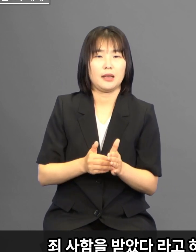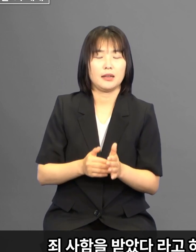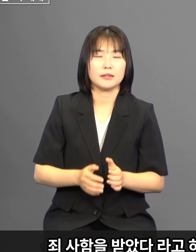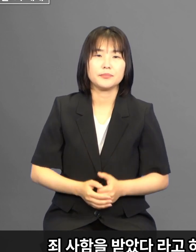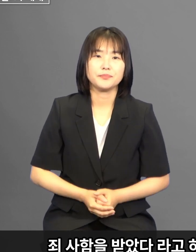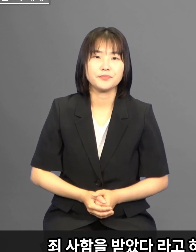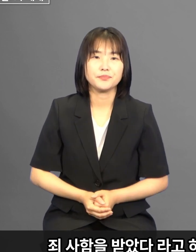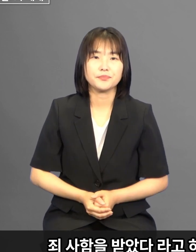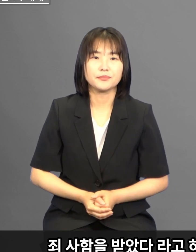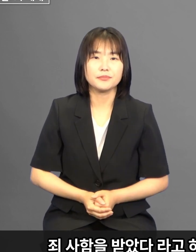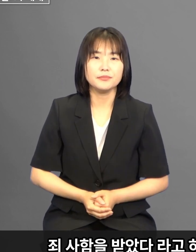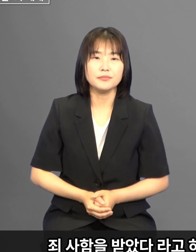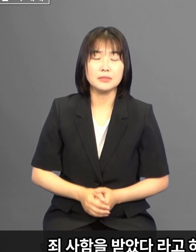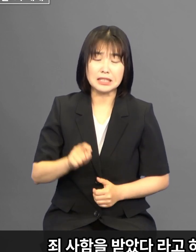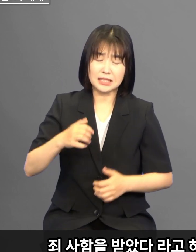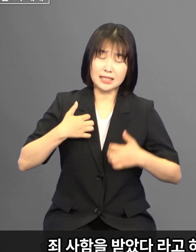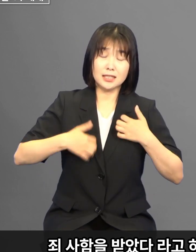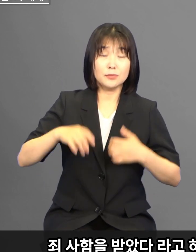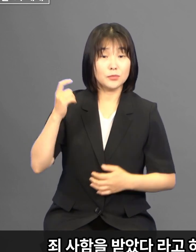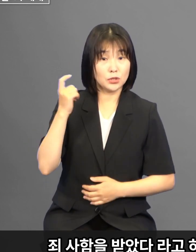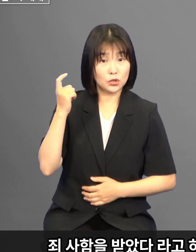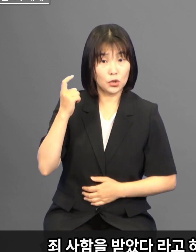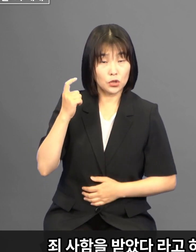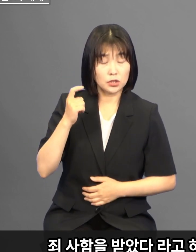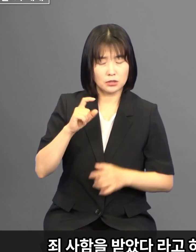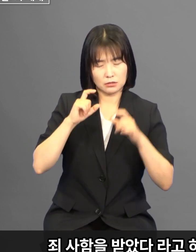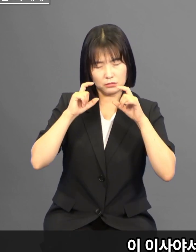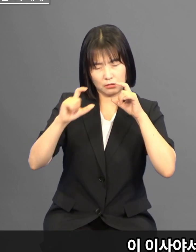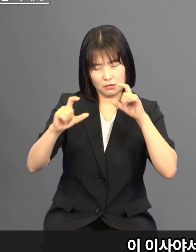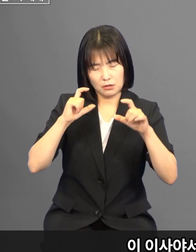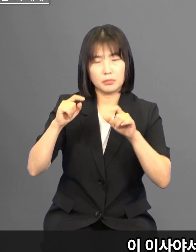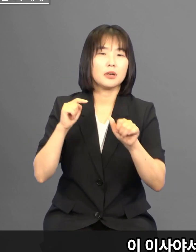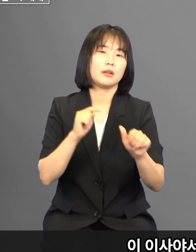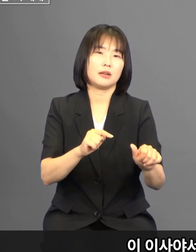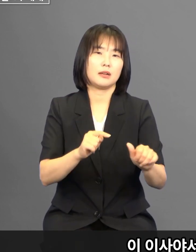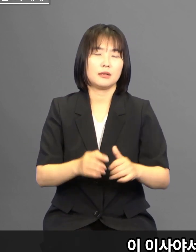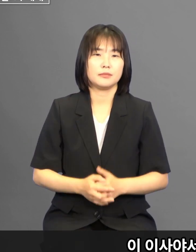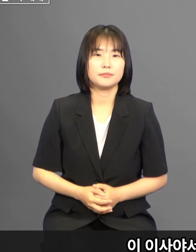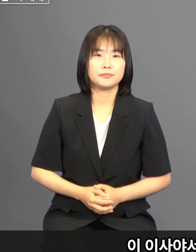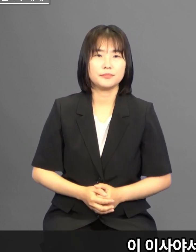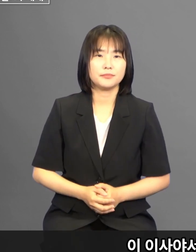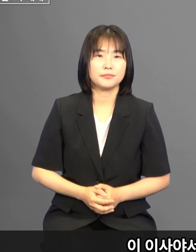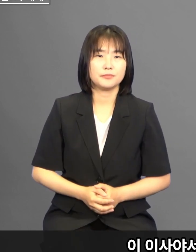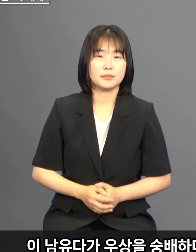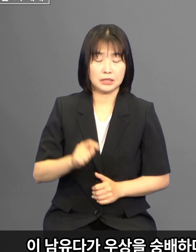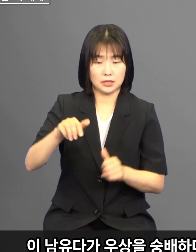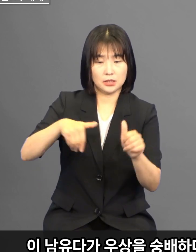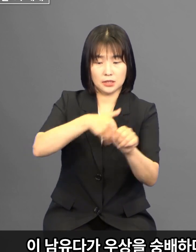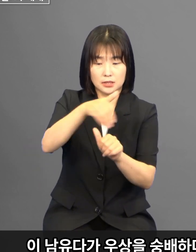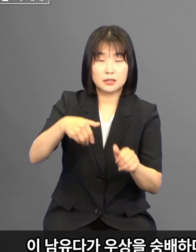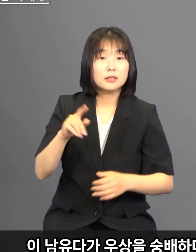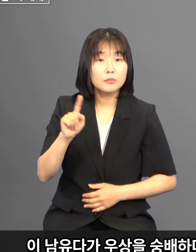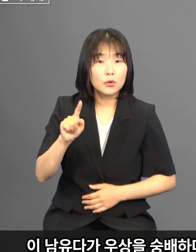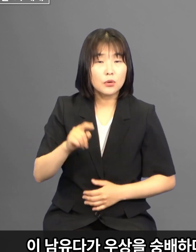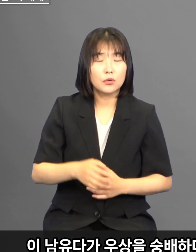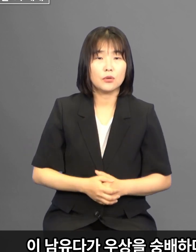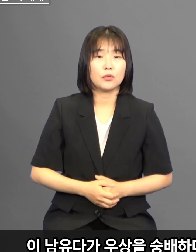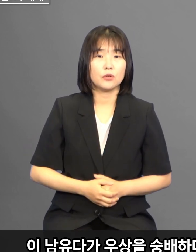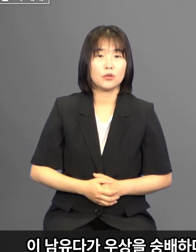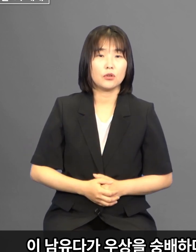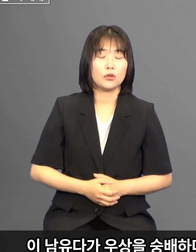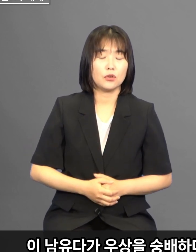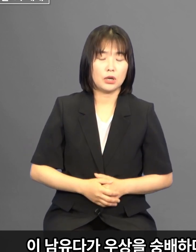사함을 받았다라고 하는 기쁜 소식을 선포하라는 겁니다. 이 이사야서의 배경은 이렇잖아요. 이 남유다가